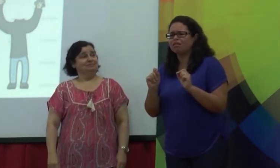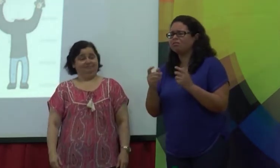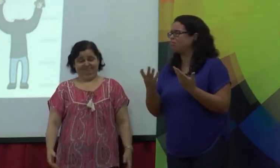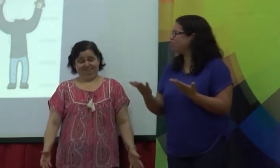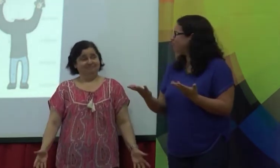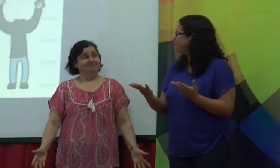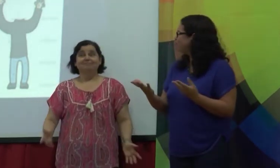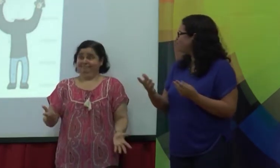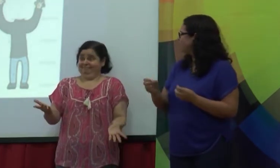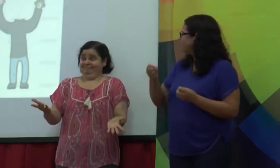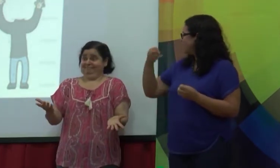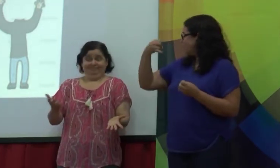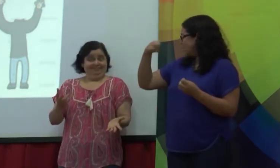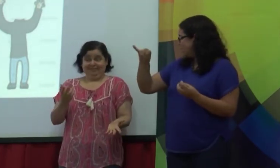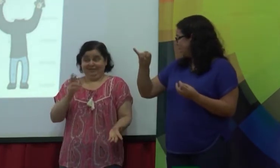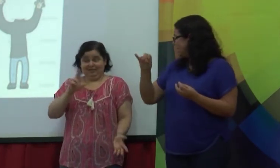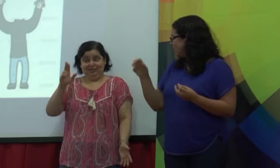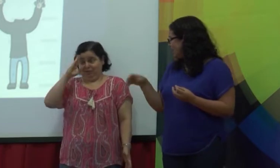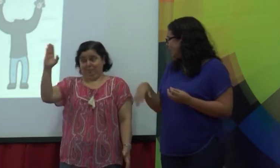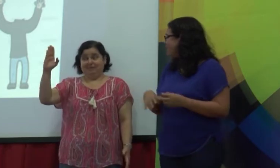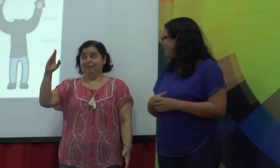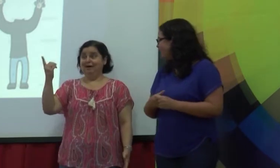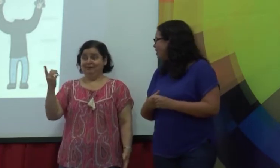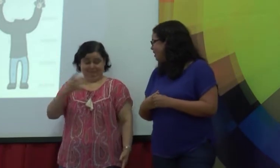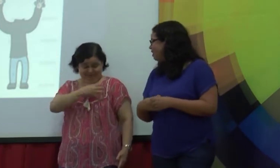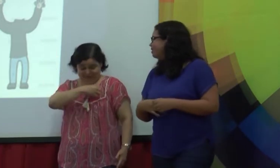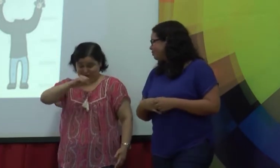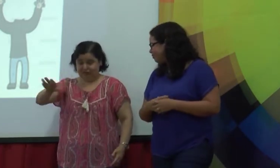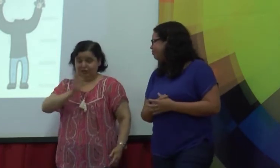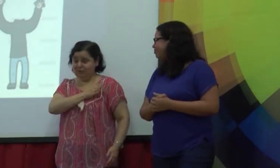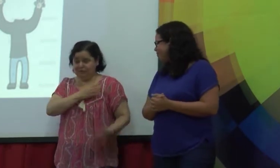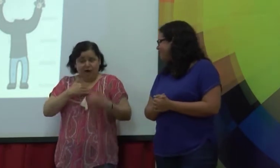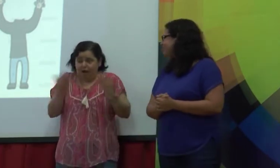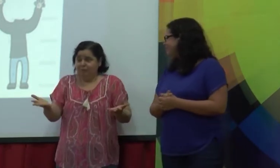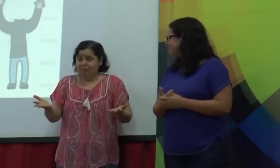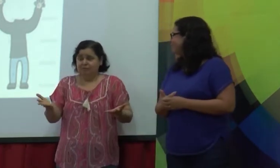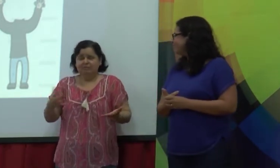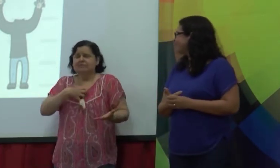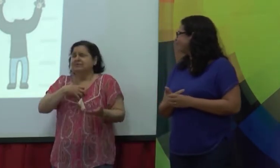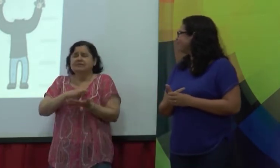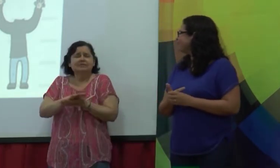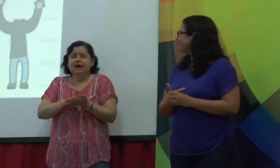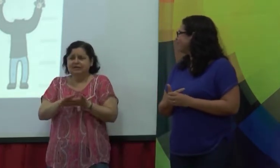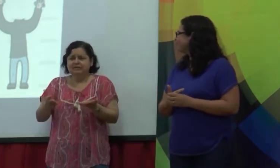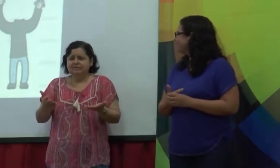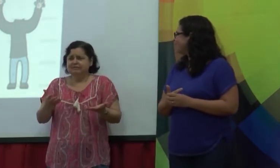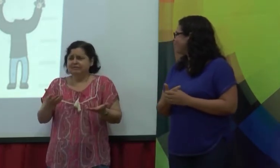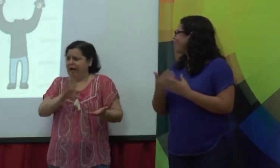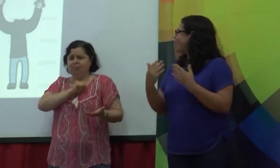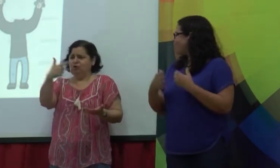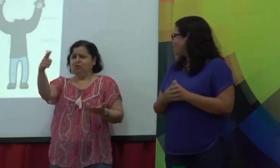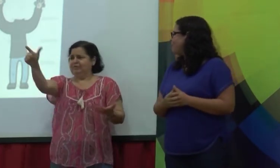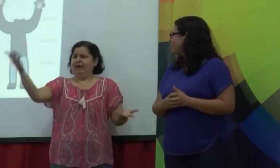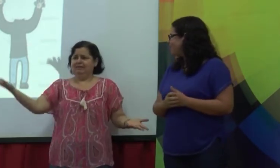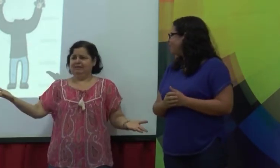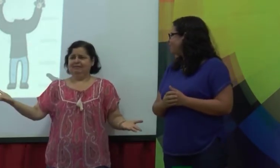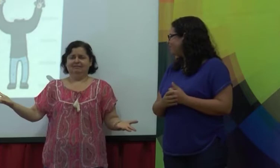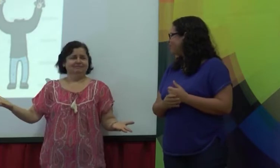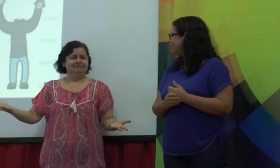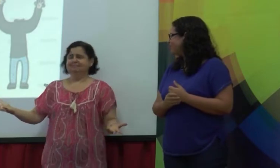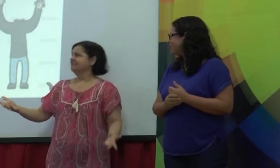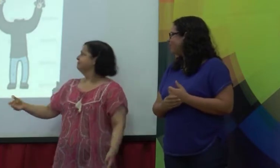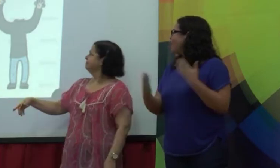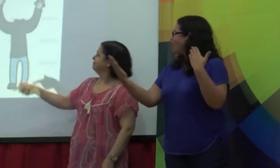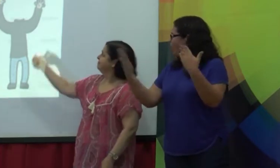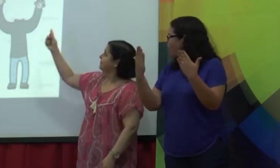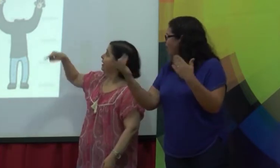nós vamos agir? É o principal, é o sentido. Senão, não vai ter